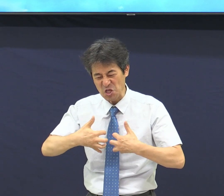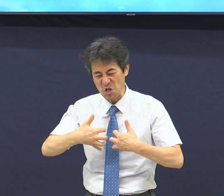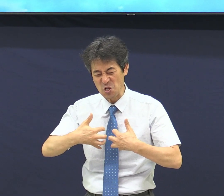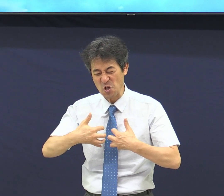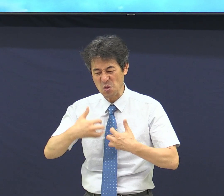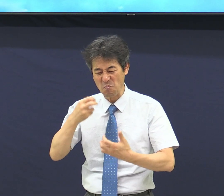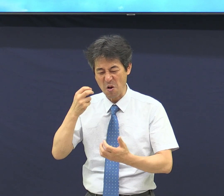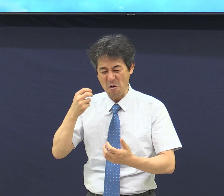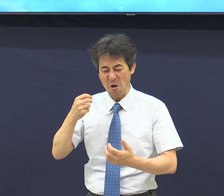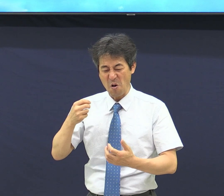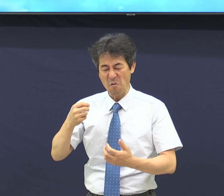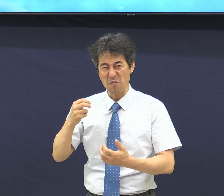우리가 기계처럼